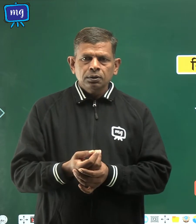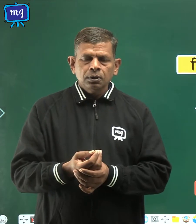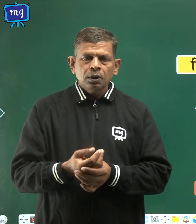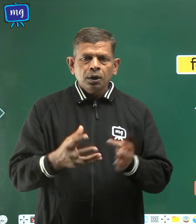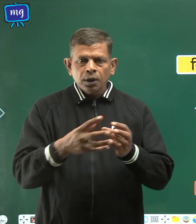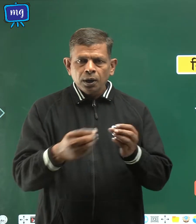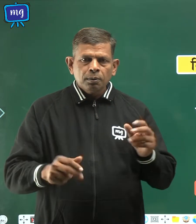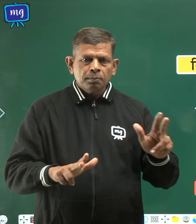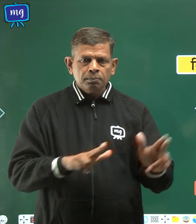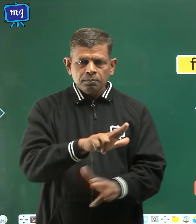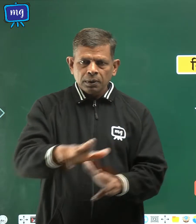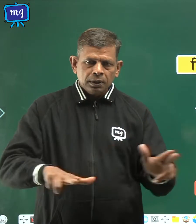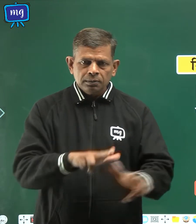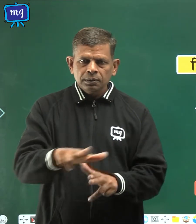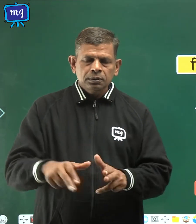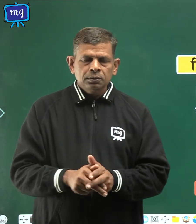एवं प्रबंध